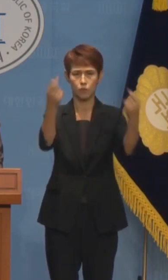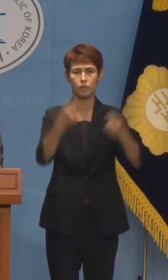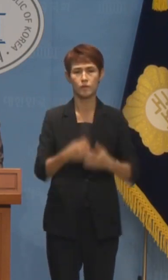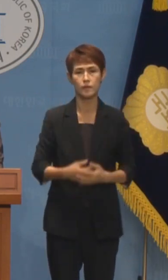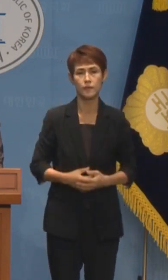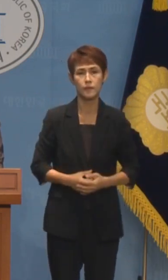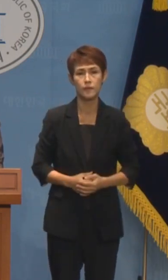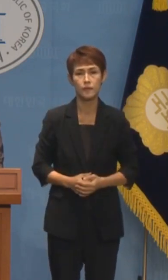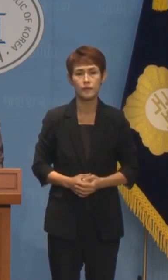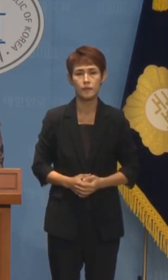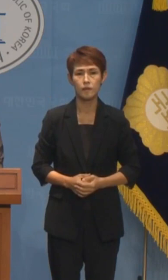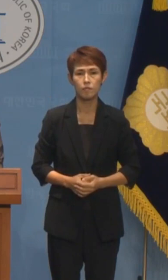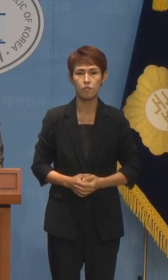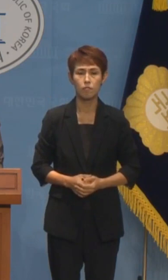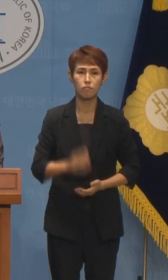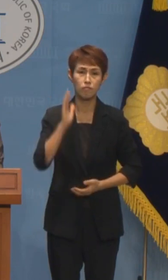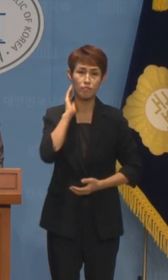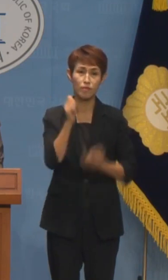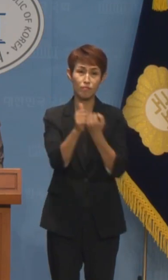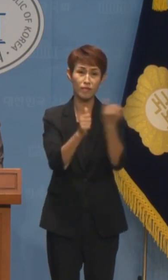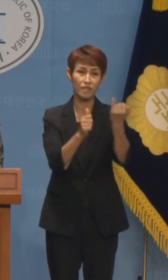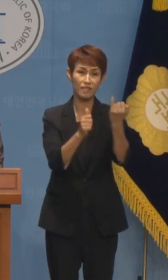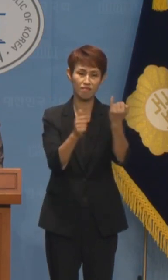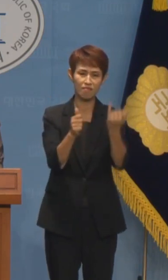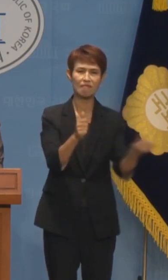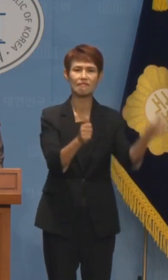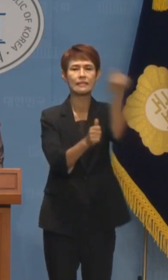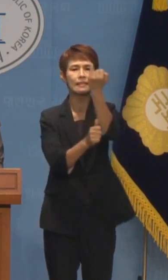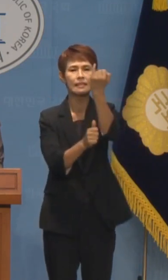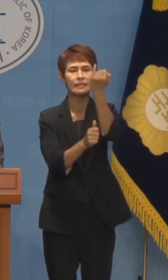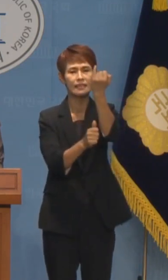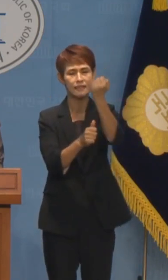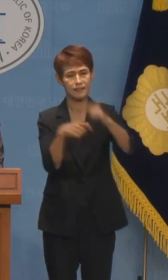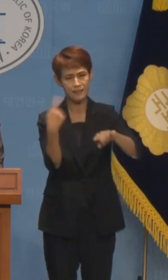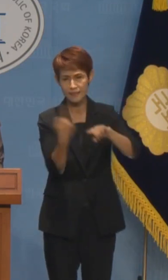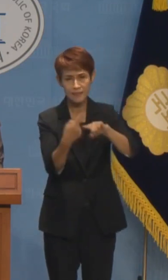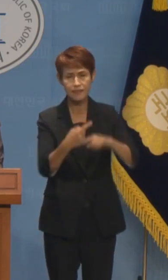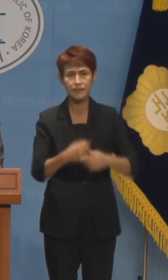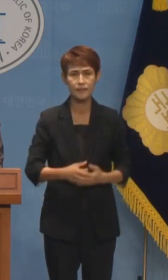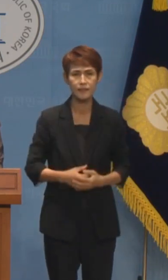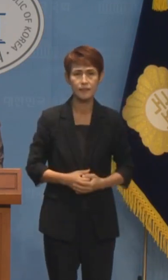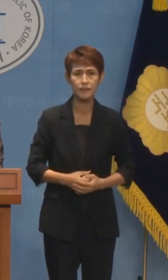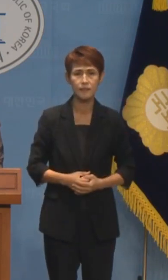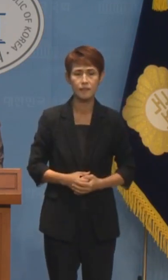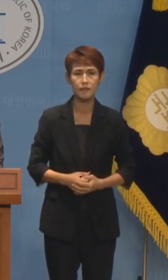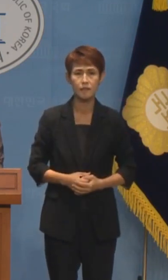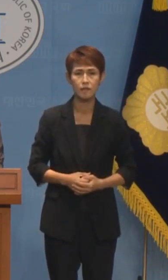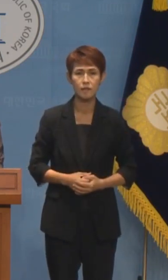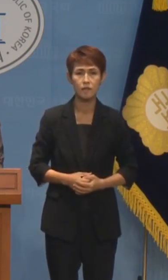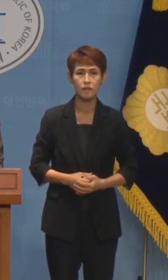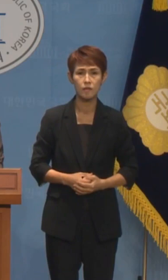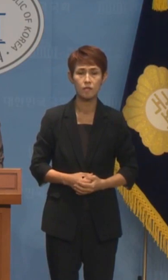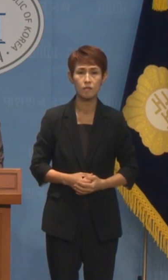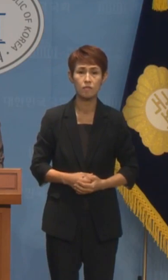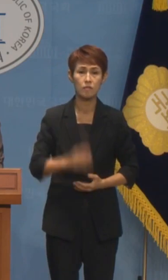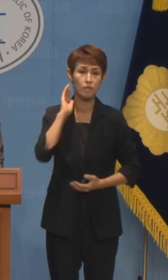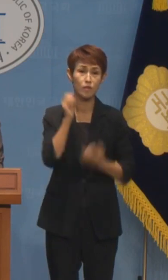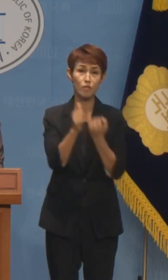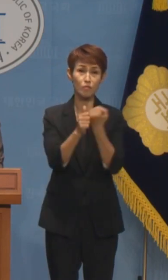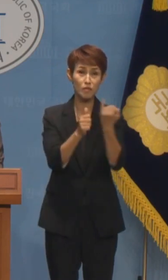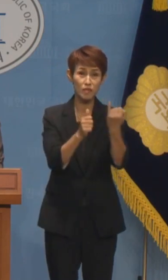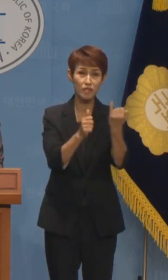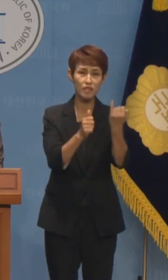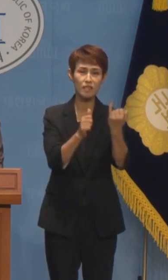게이트입니다이 정도면 V2 아니라 v1 불러야 하는 수준입니다 김여사를 마리